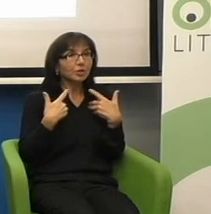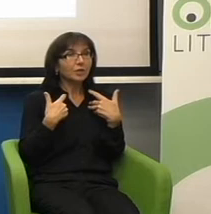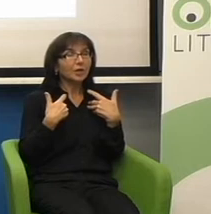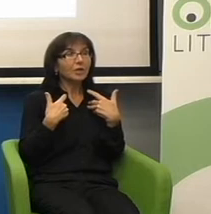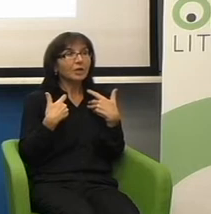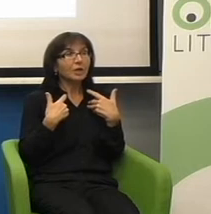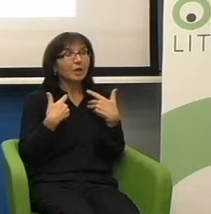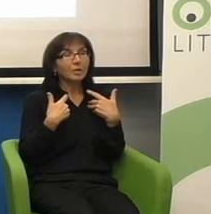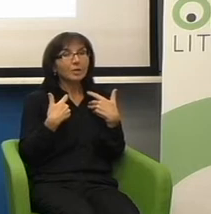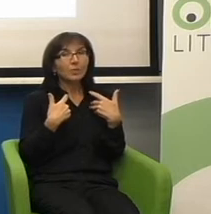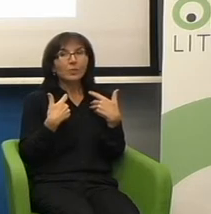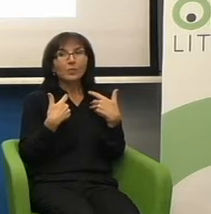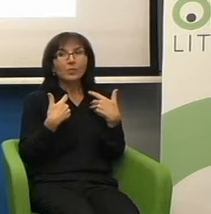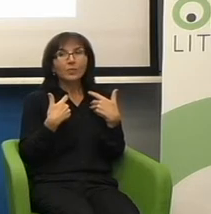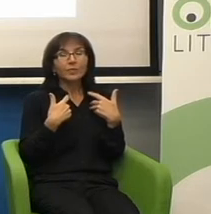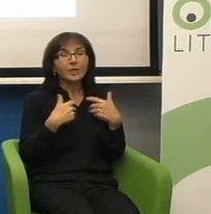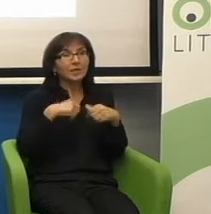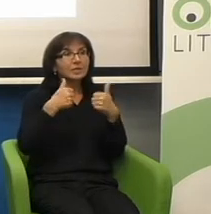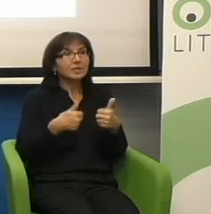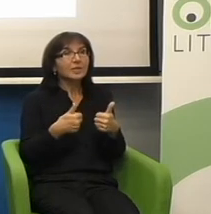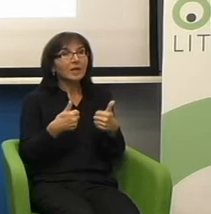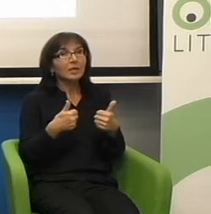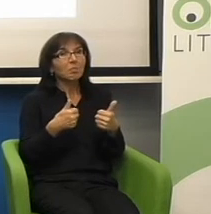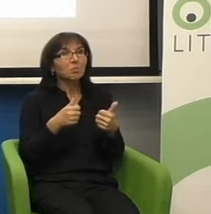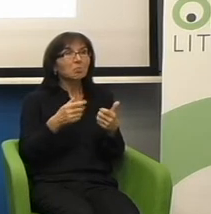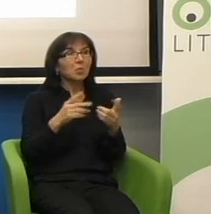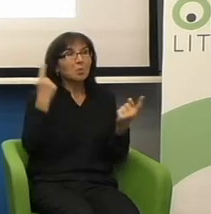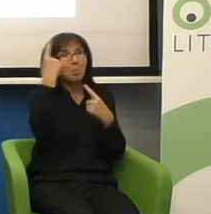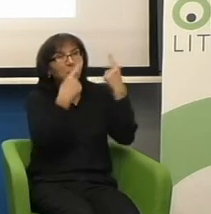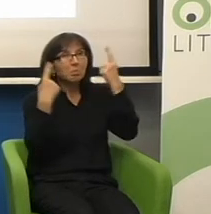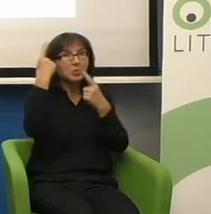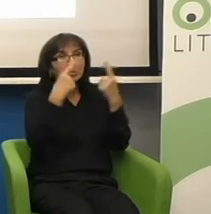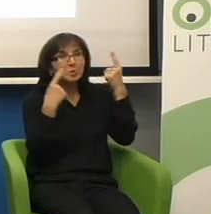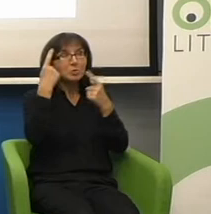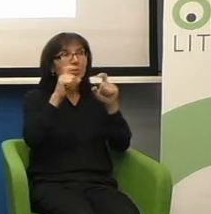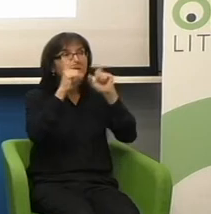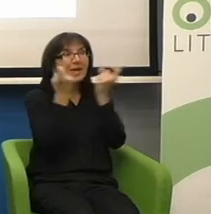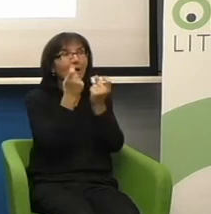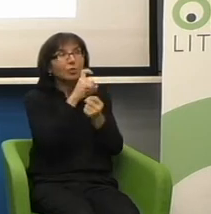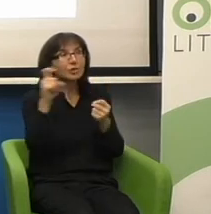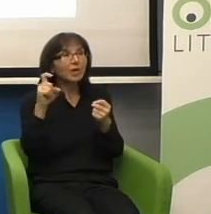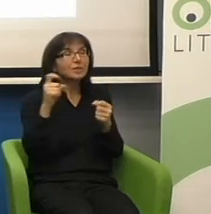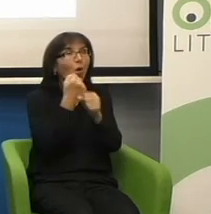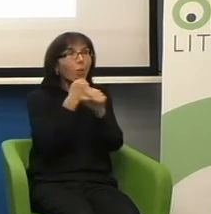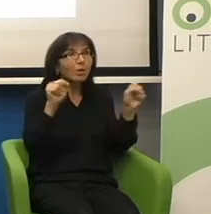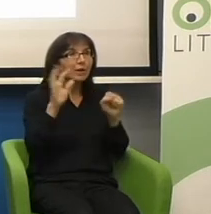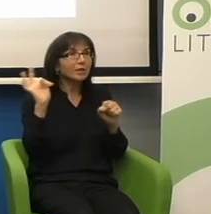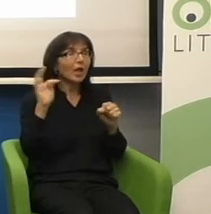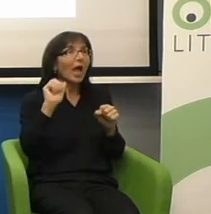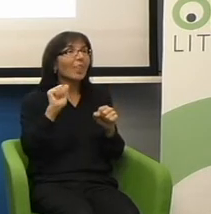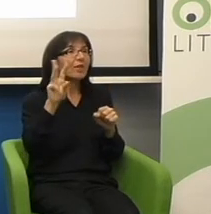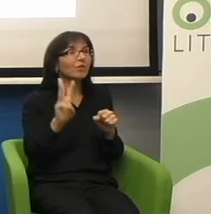takim, na pewien taki stan opętania wręcz bohaterem, więc no przy Annie Walentynowicz było tak,